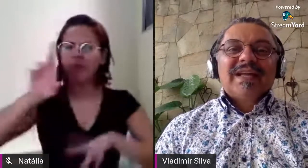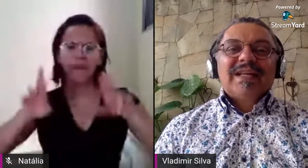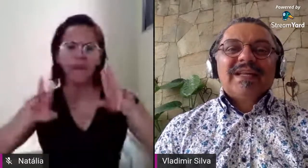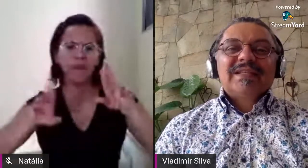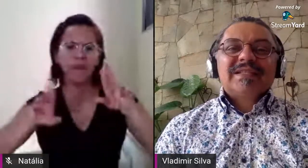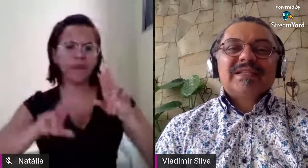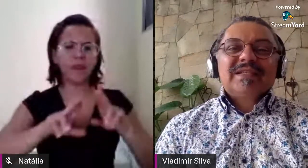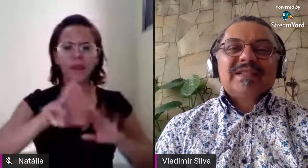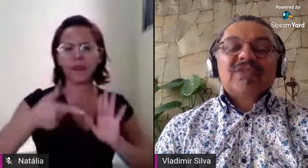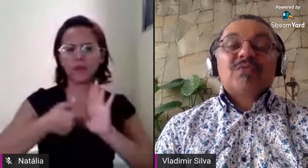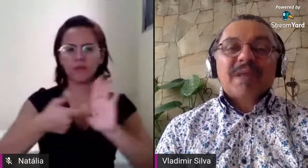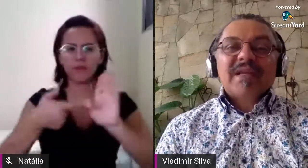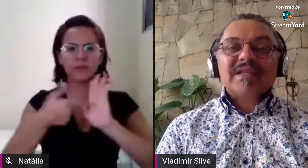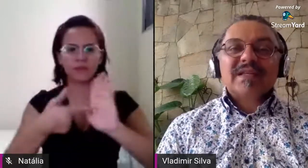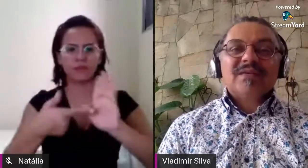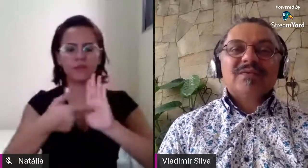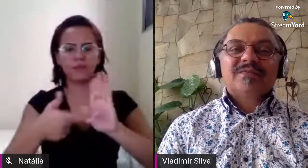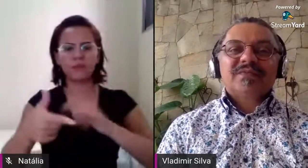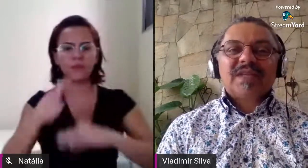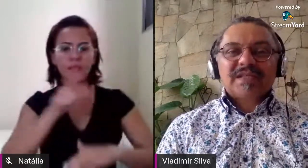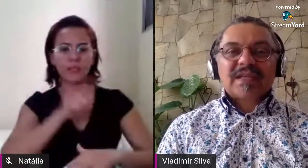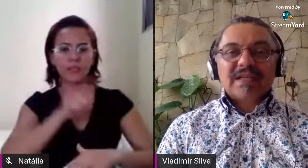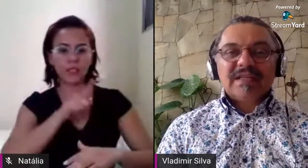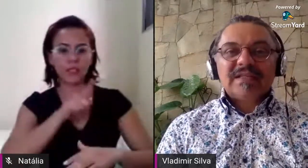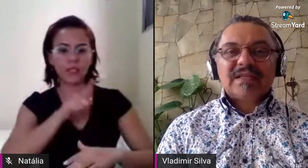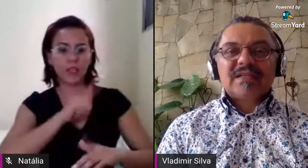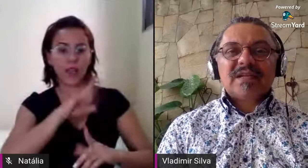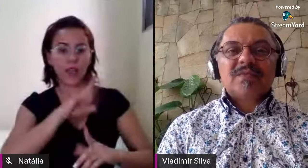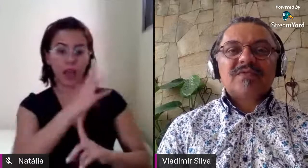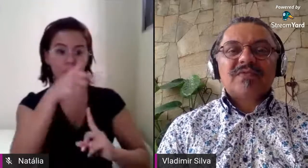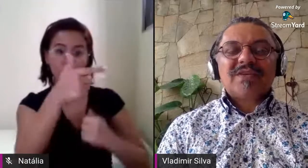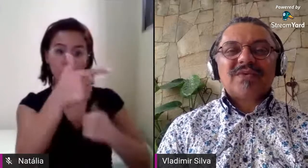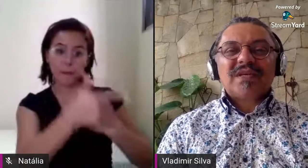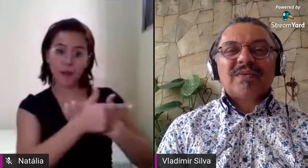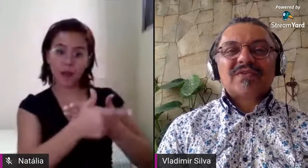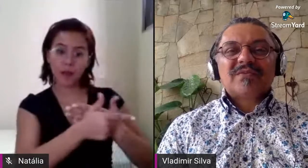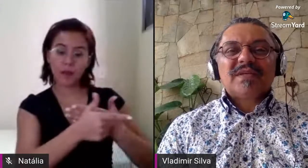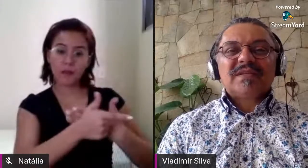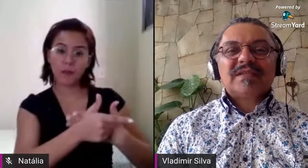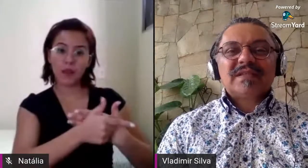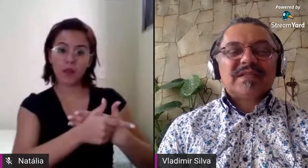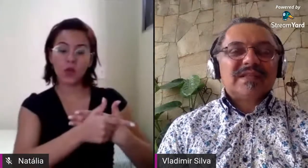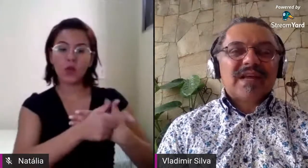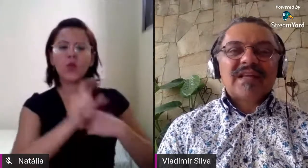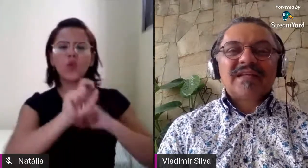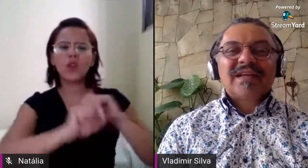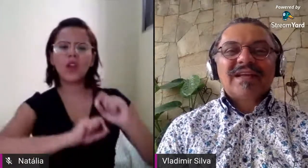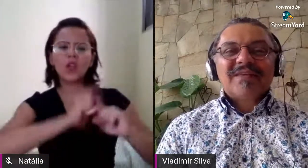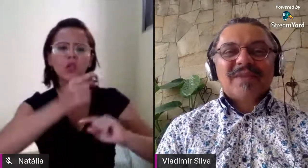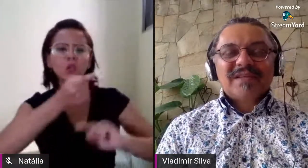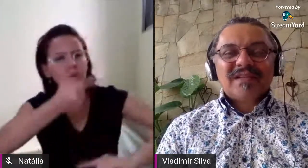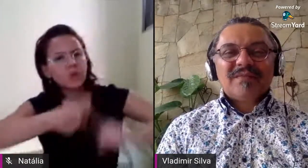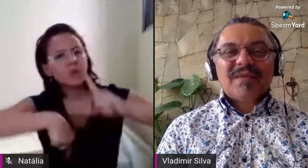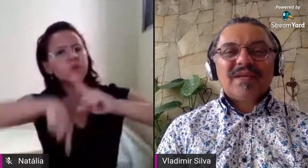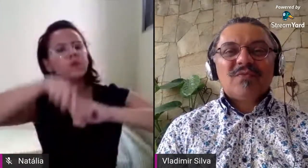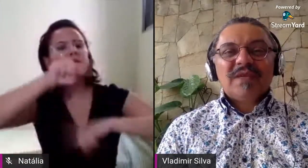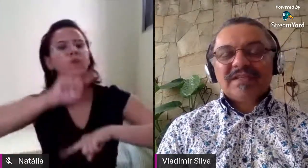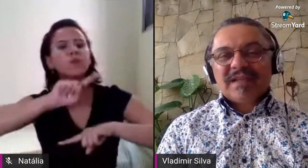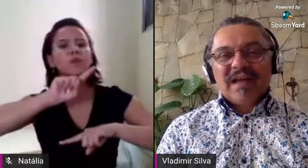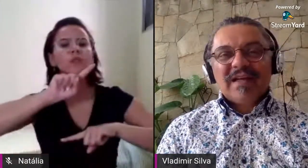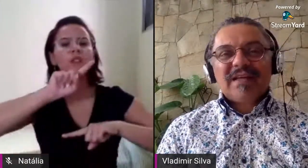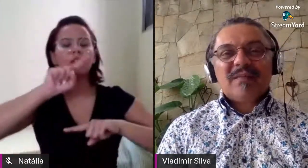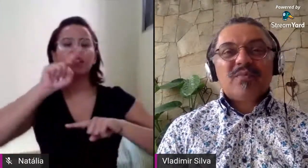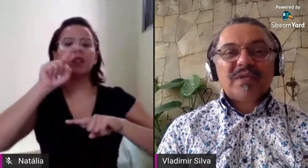crucial na superação dessa crise que estamos vivendo, que não é somente sanitária, mas é